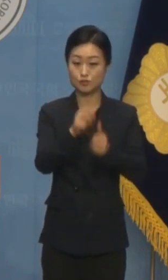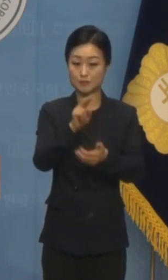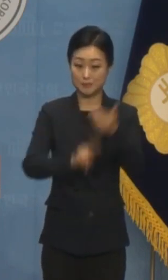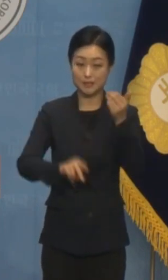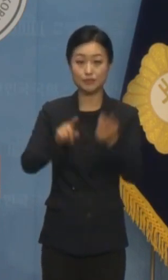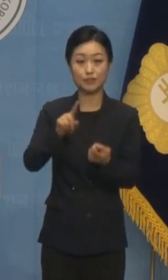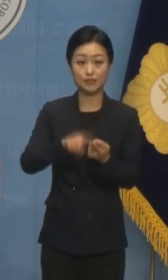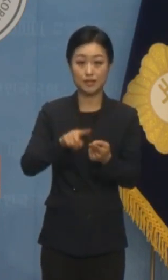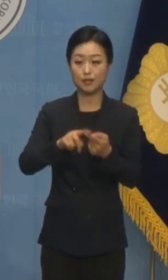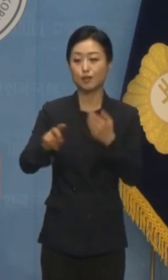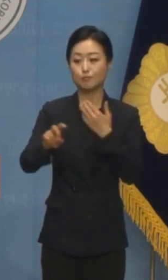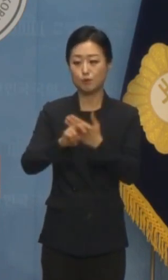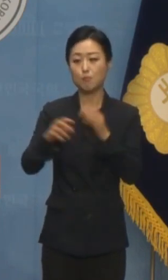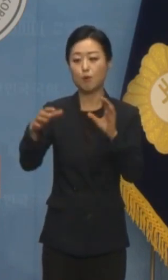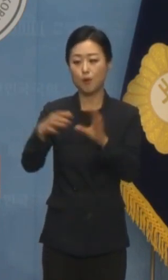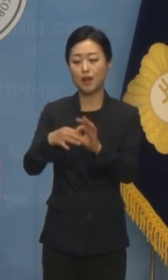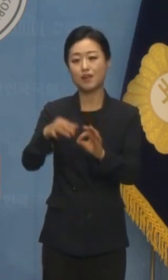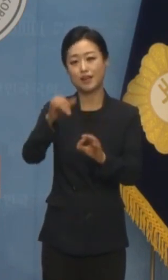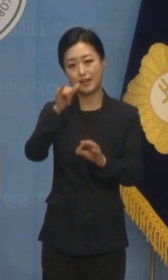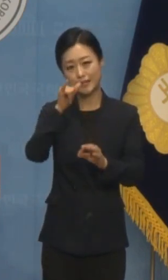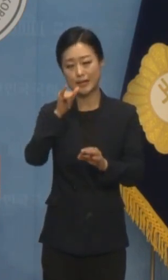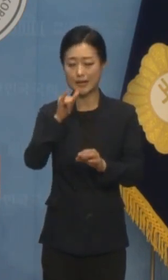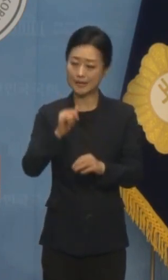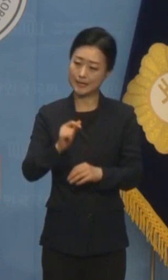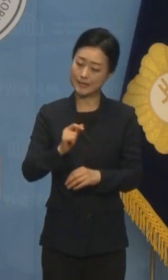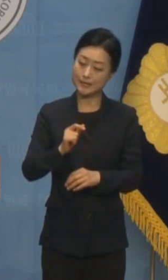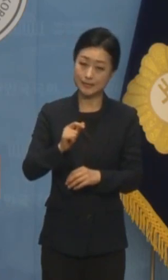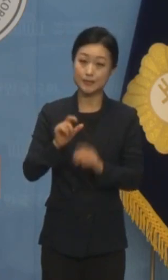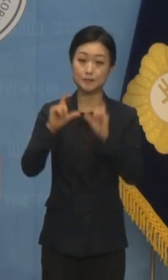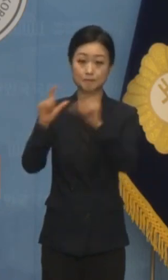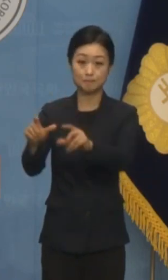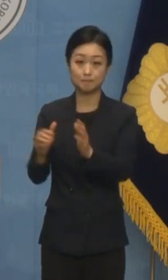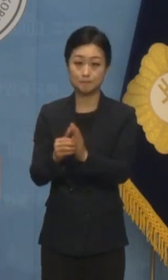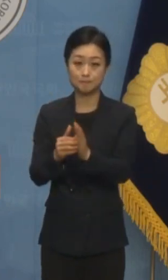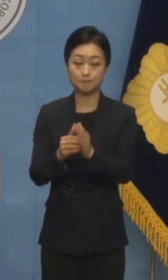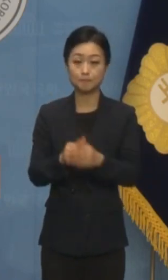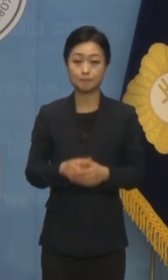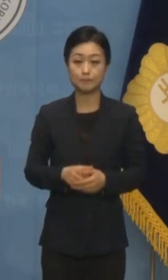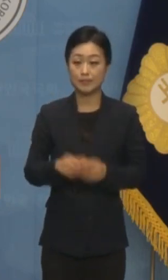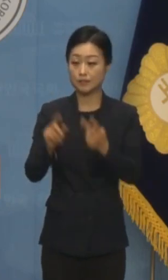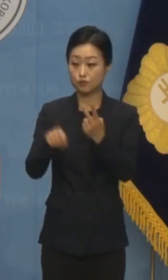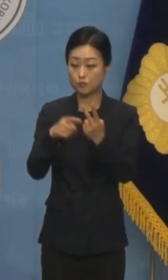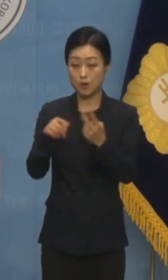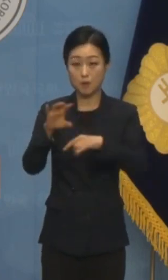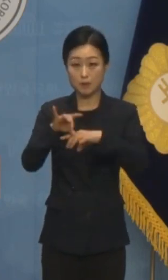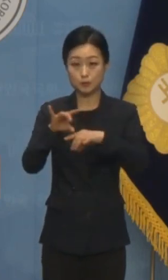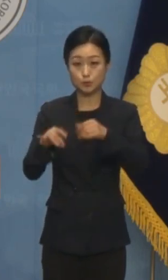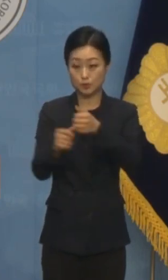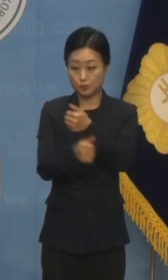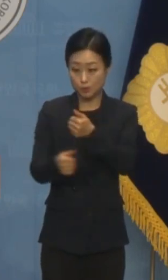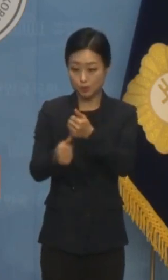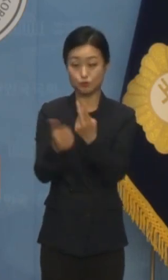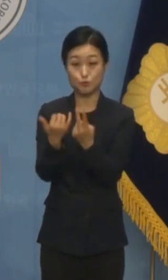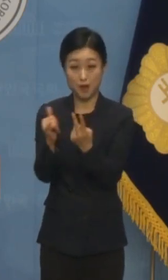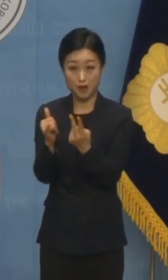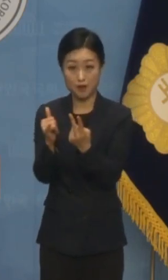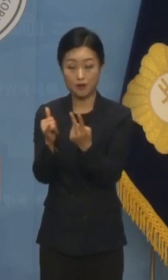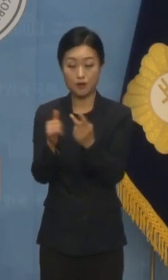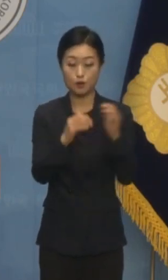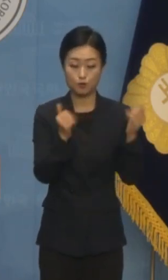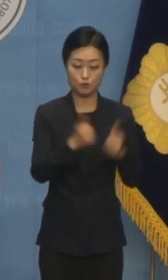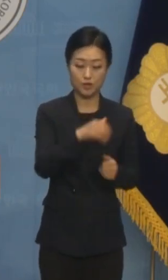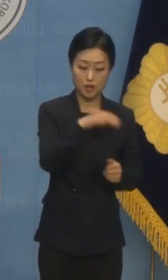대해 위법성 여지가 있다고 판시하기도 했습니다. 방통위 2인체제 의결의 위법성이